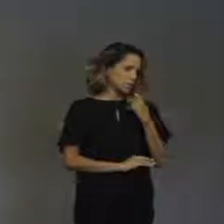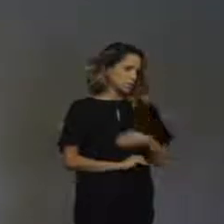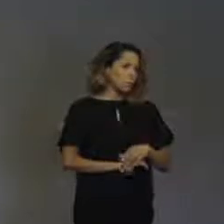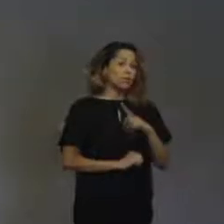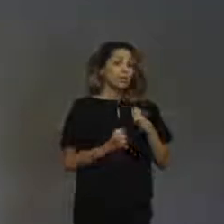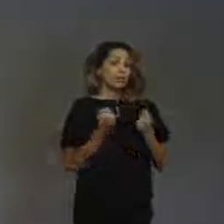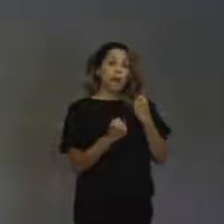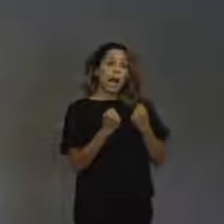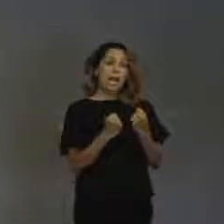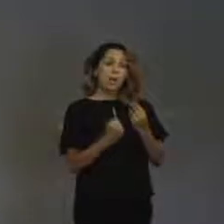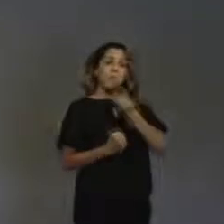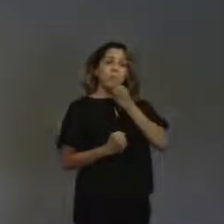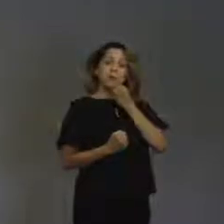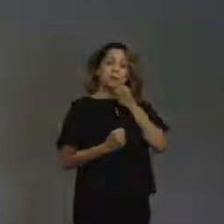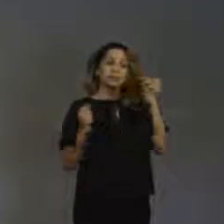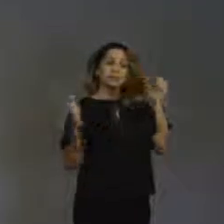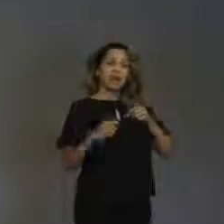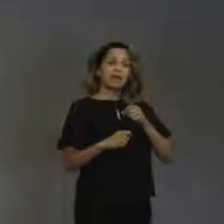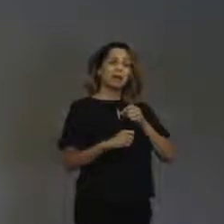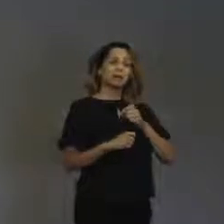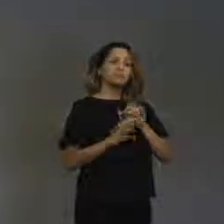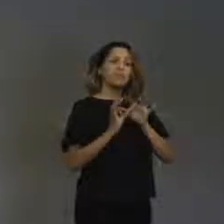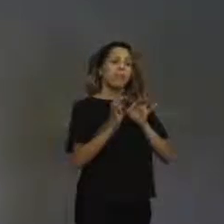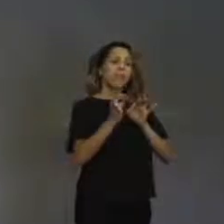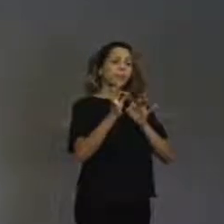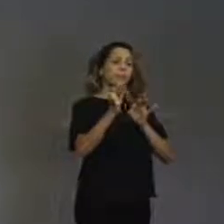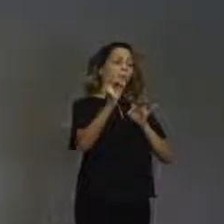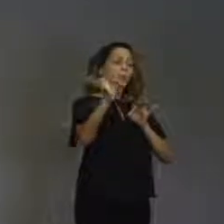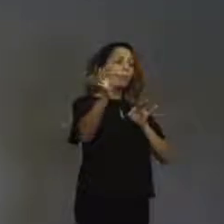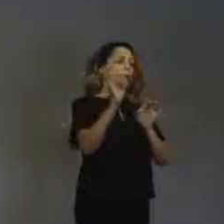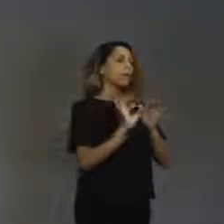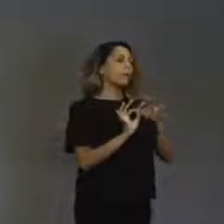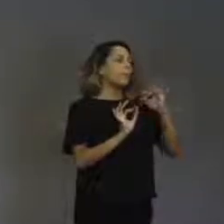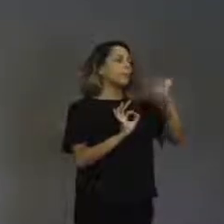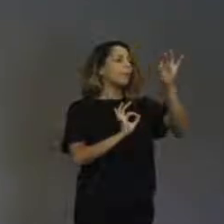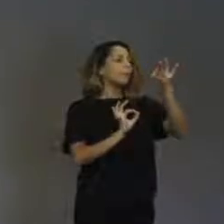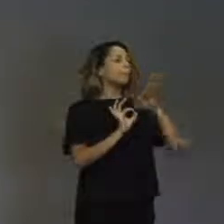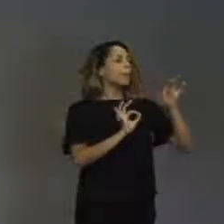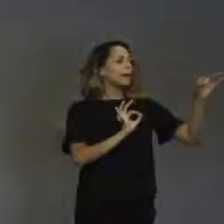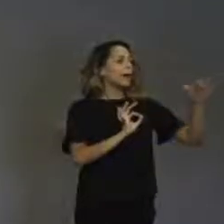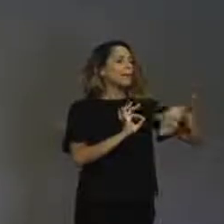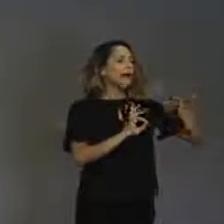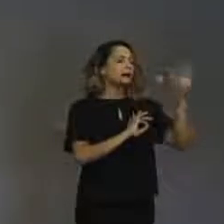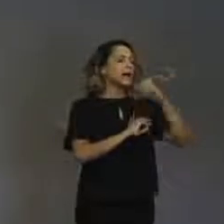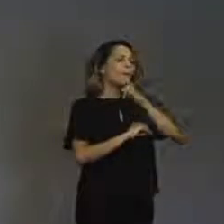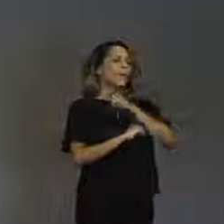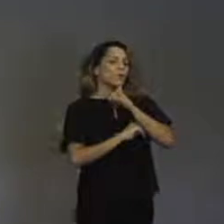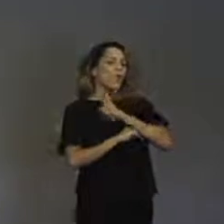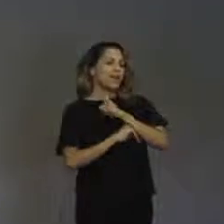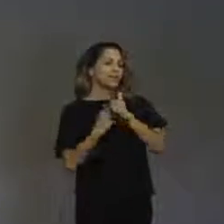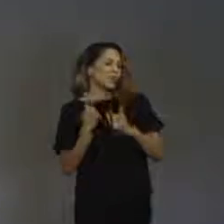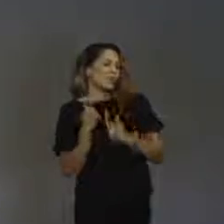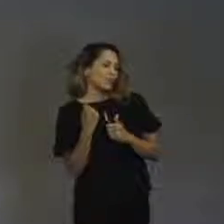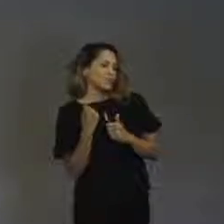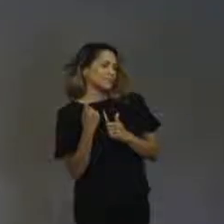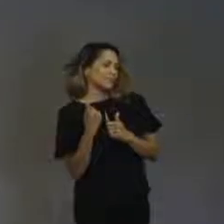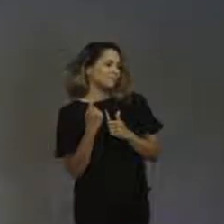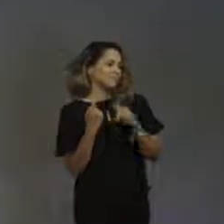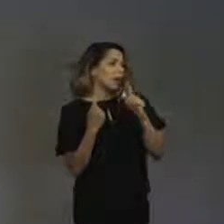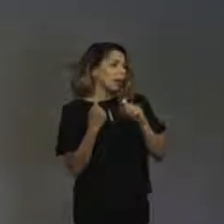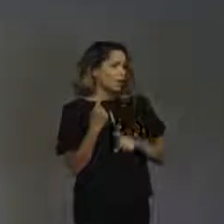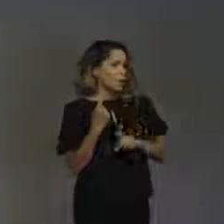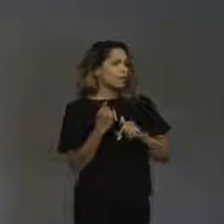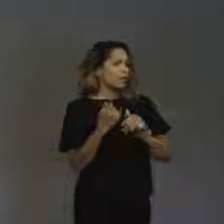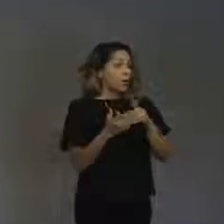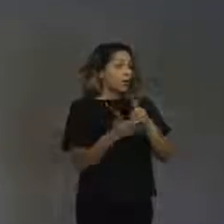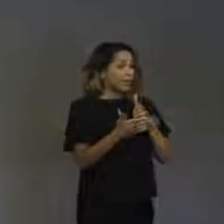distante da casa dele do que tem essa mulher que tem que voltar na hora do almoço, pegar o filho e levar, e etc. A gente está limitando as oportunidades reais de